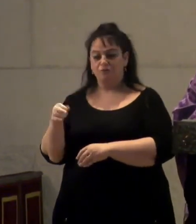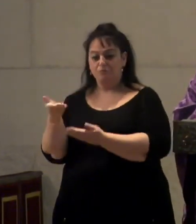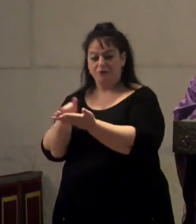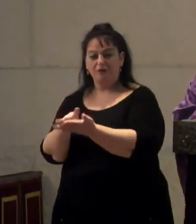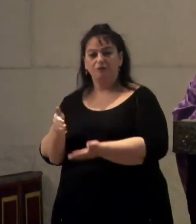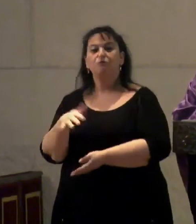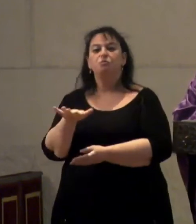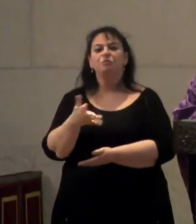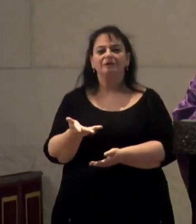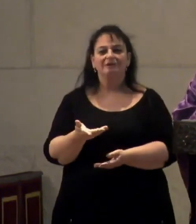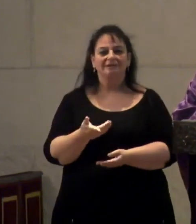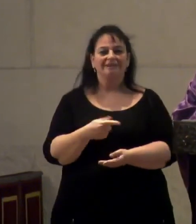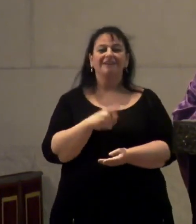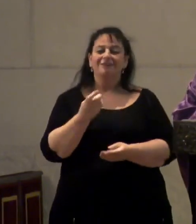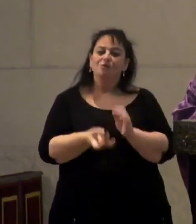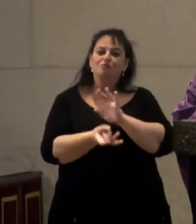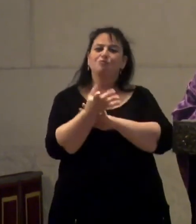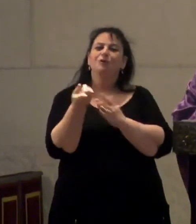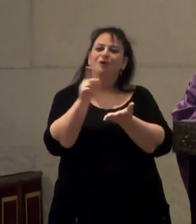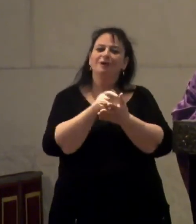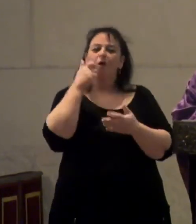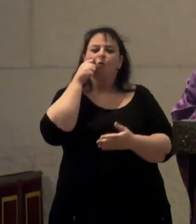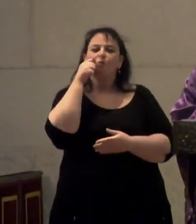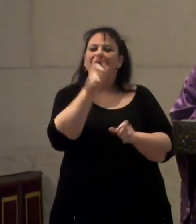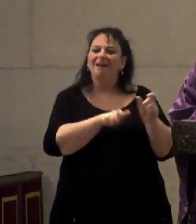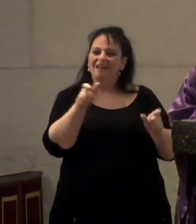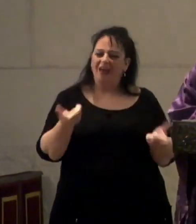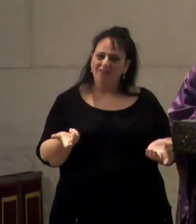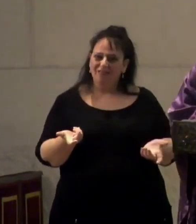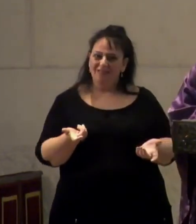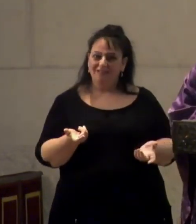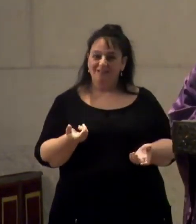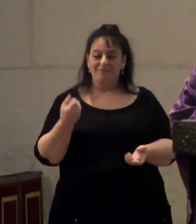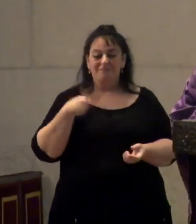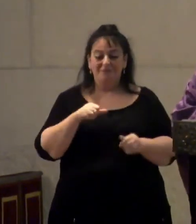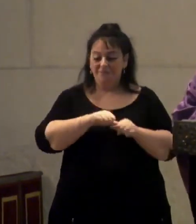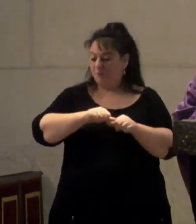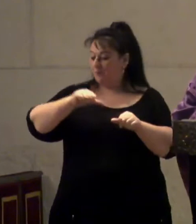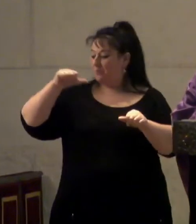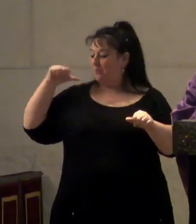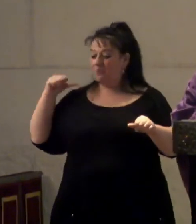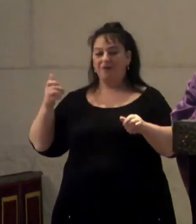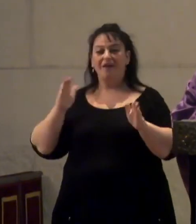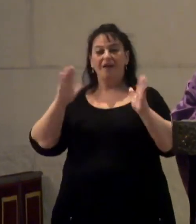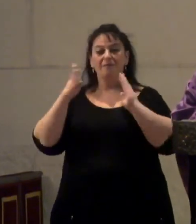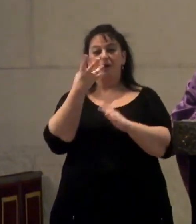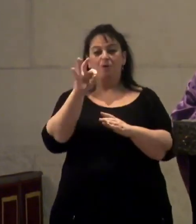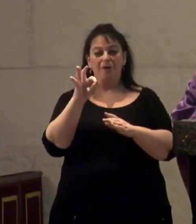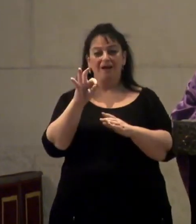aparece de nuevo su humanidad. Aparece la humanidad que llevamos viendo a lo largo de este tiempo de